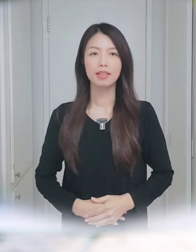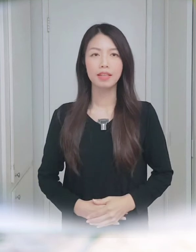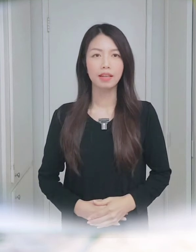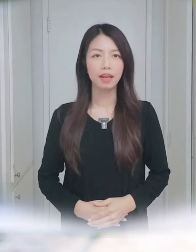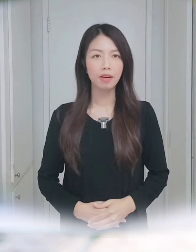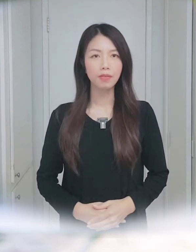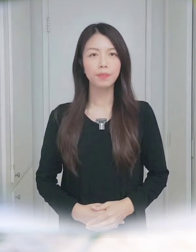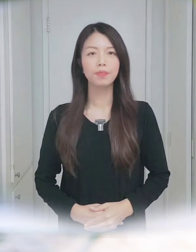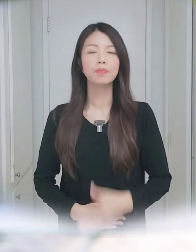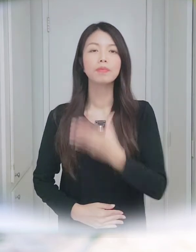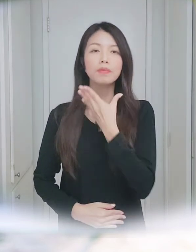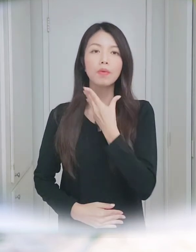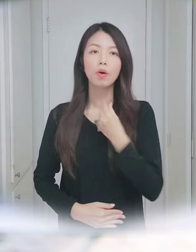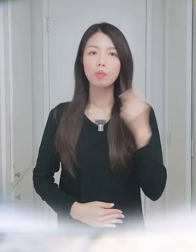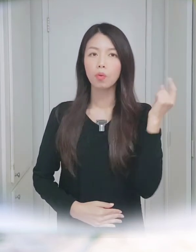다시 해드릴게요.